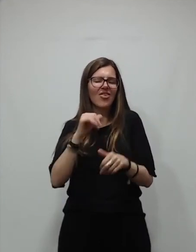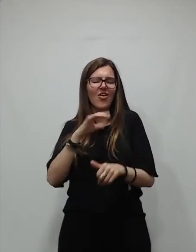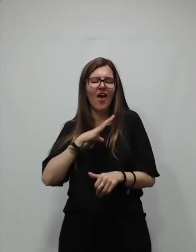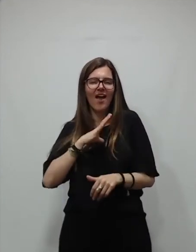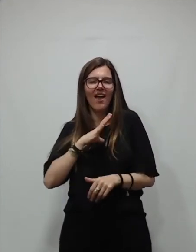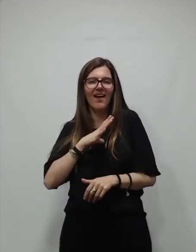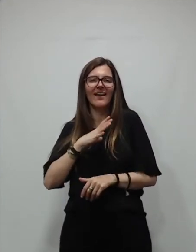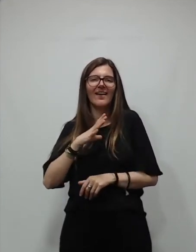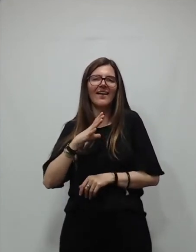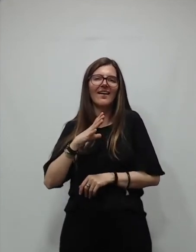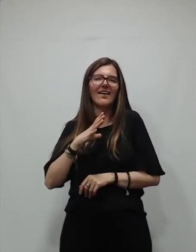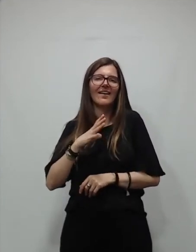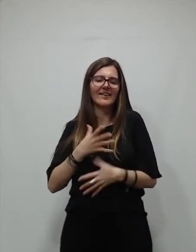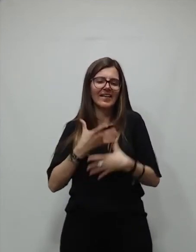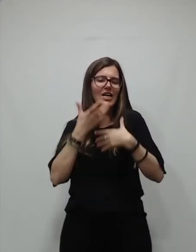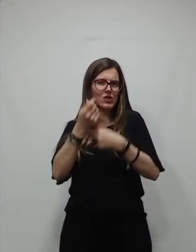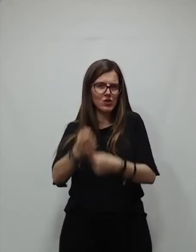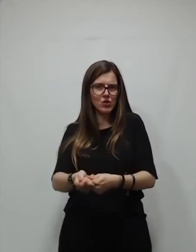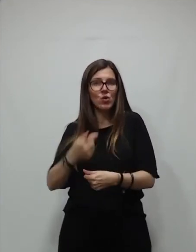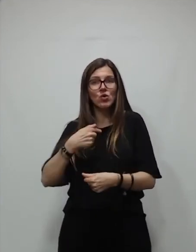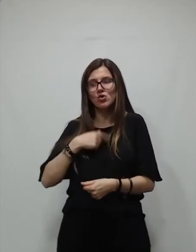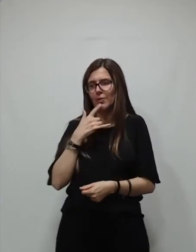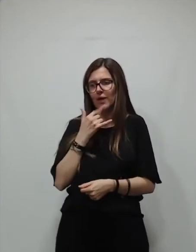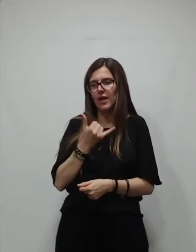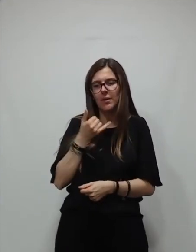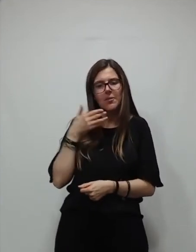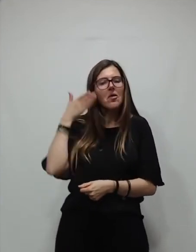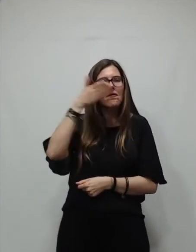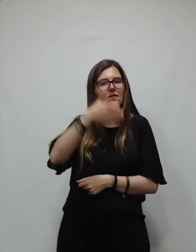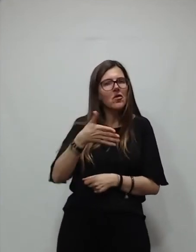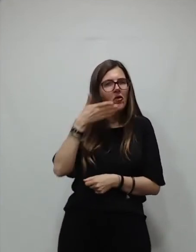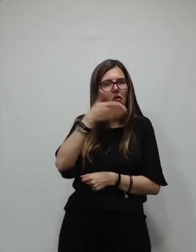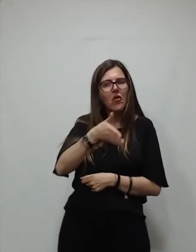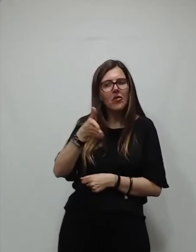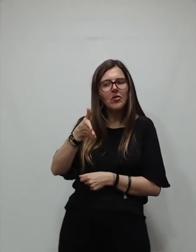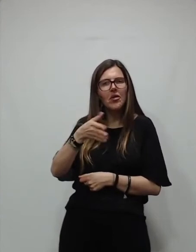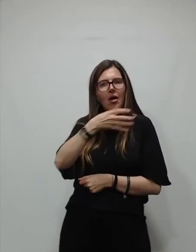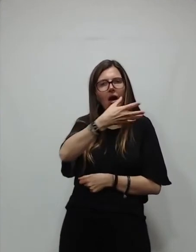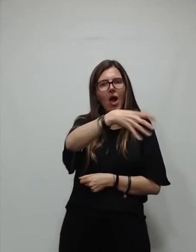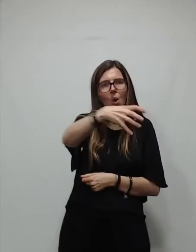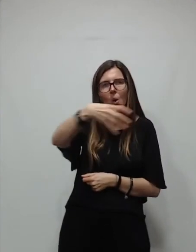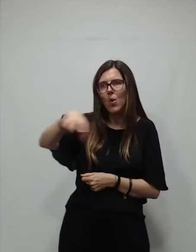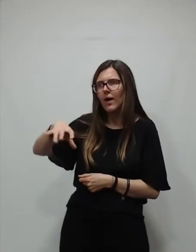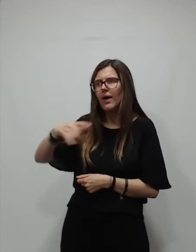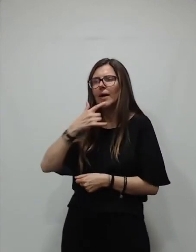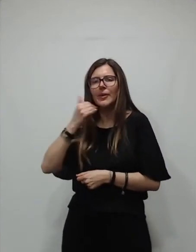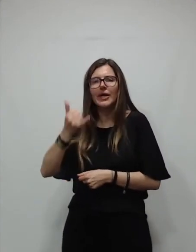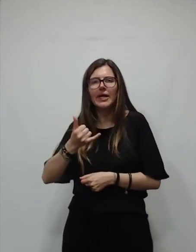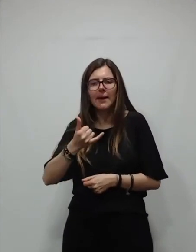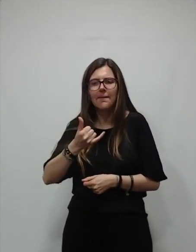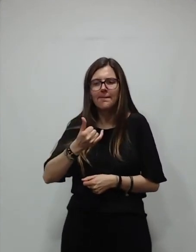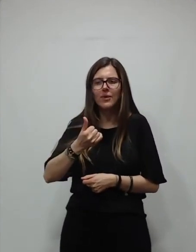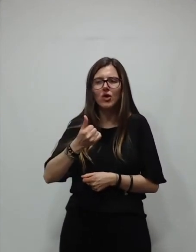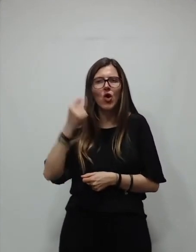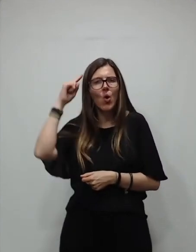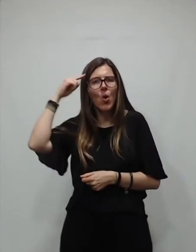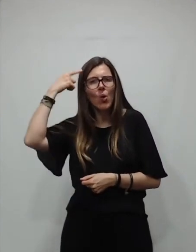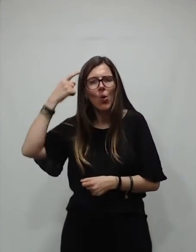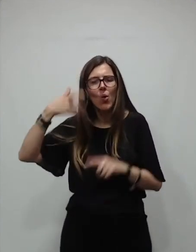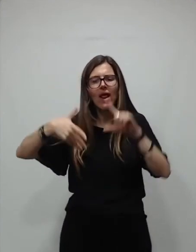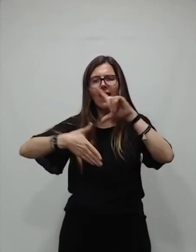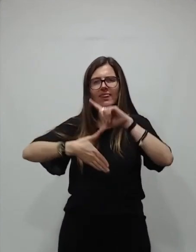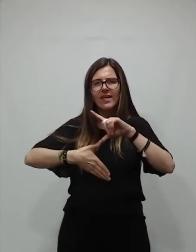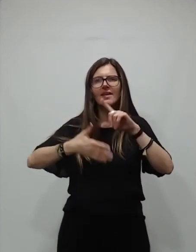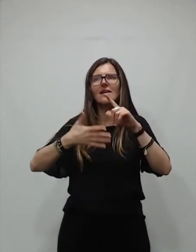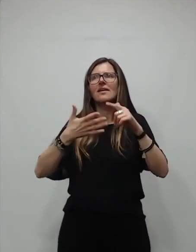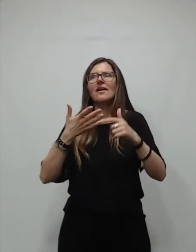mi perspectiva personal, he podido ir a otros lugares, por ejemplo, de locura latina, que es la Red Esfera.